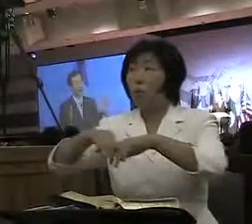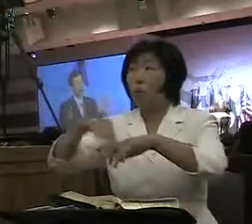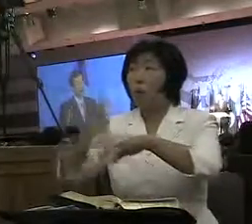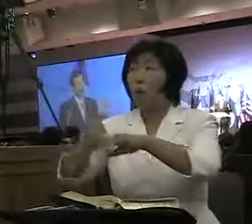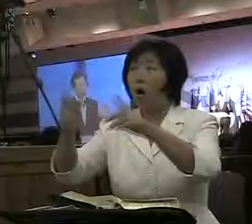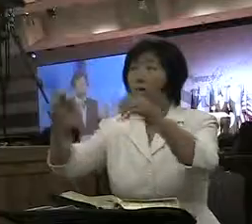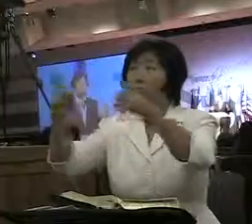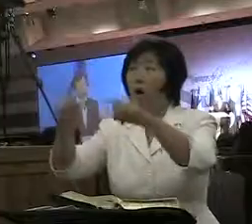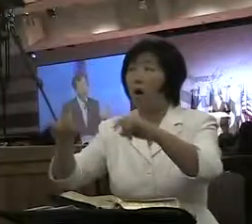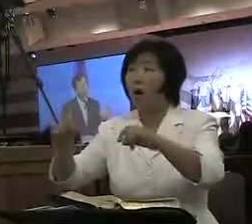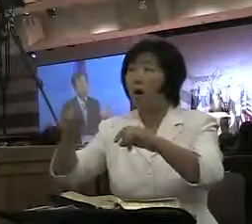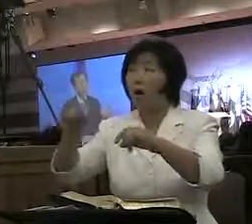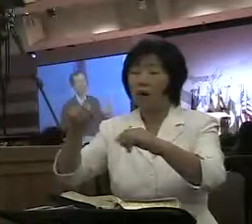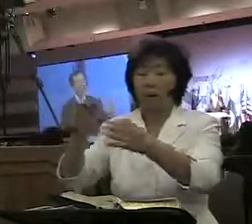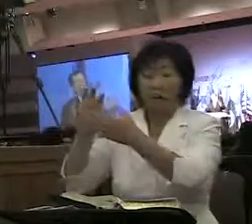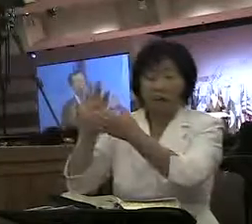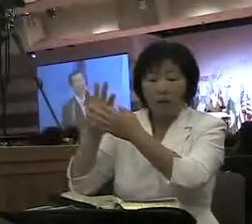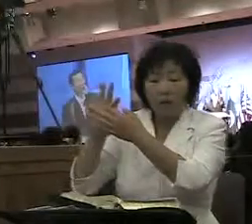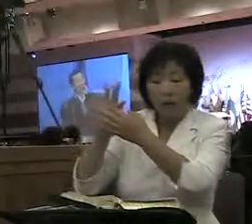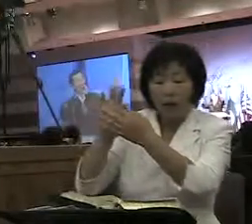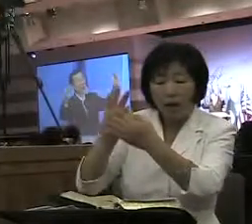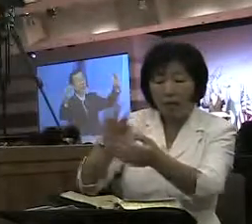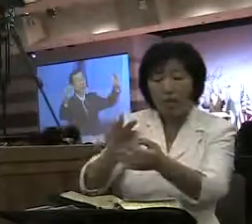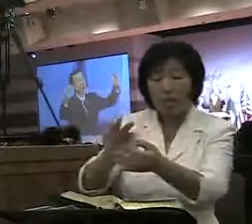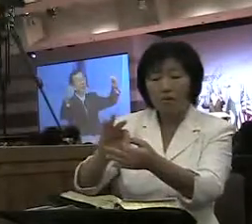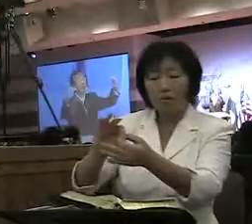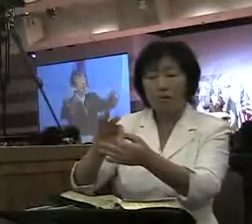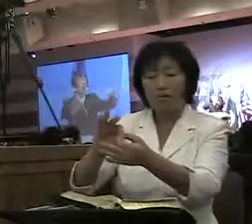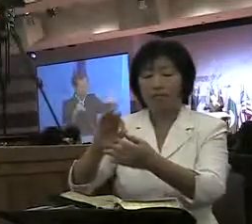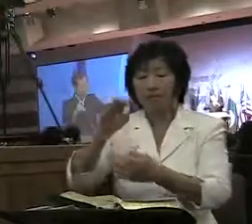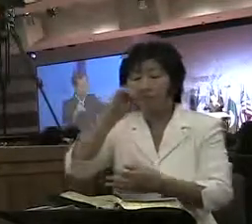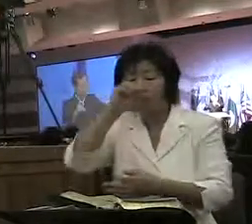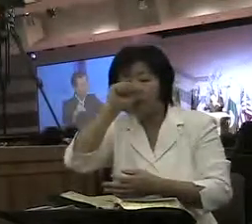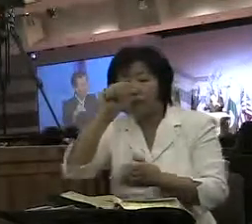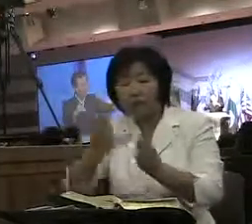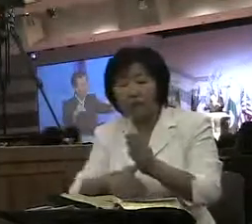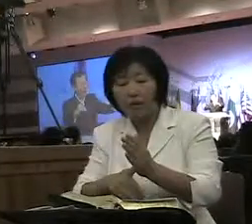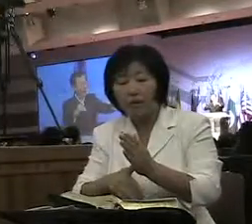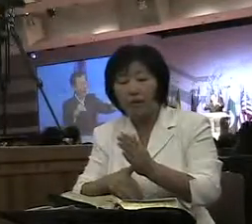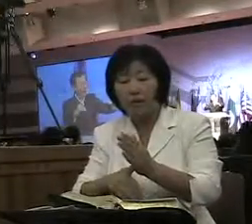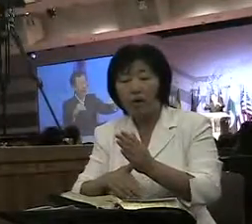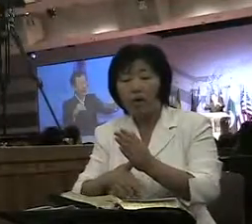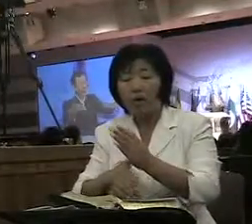유대나라가 계속 피크를 향해 달리다가 피크가 꺾여지는 때였습니다.